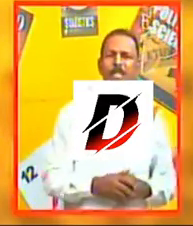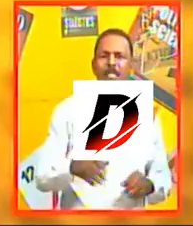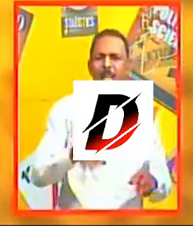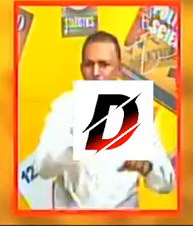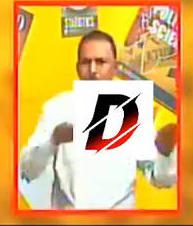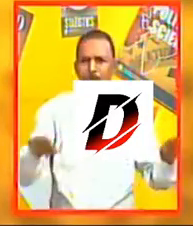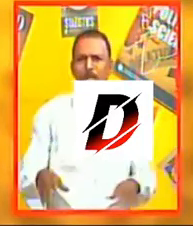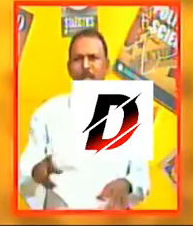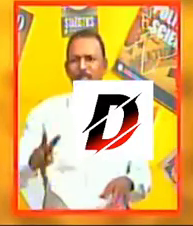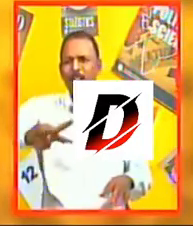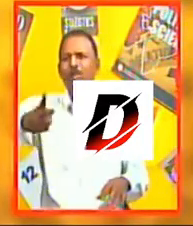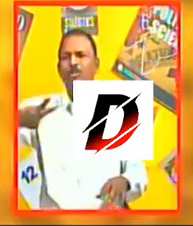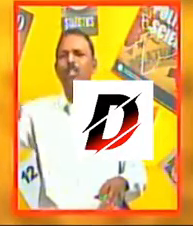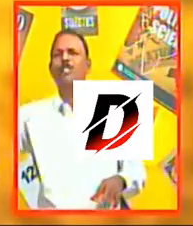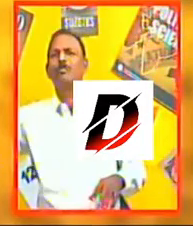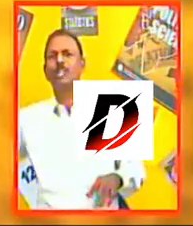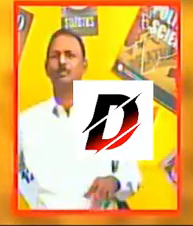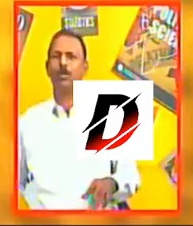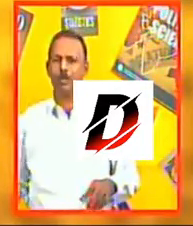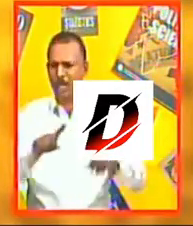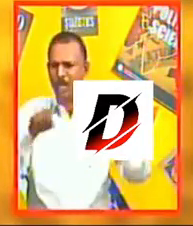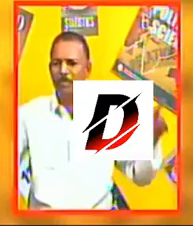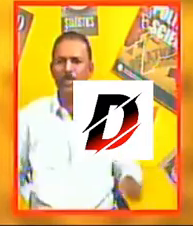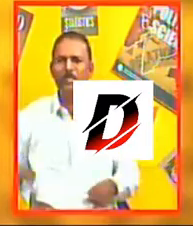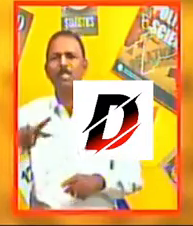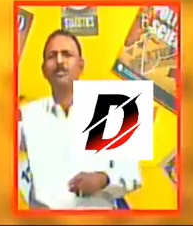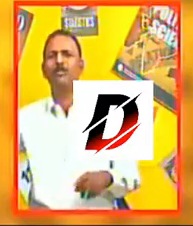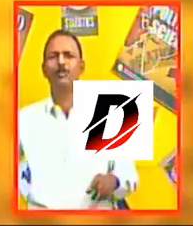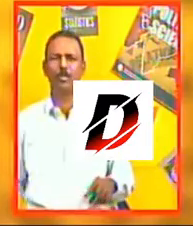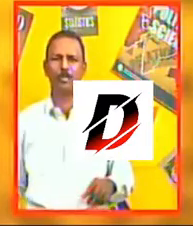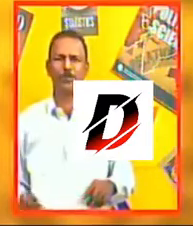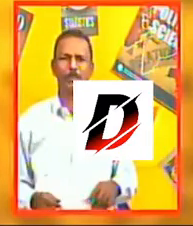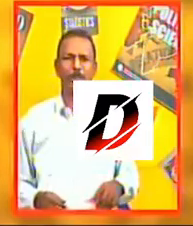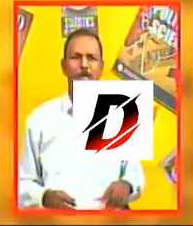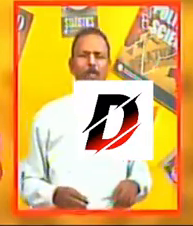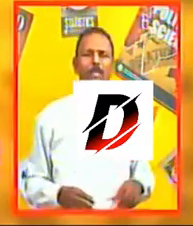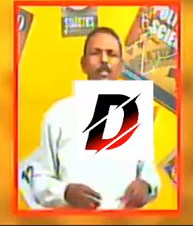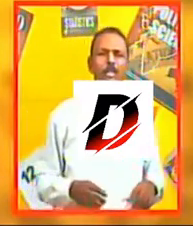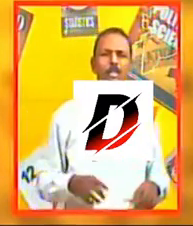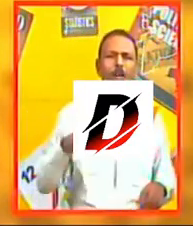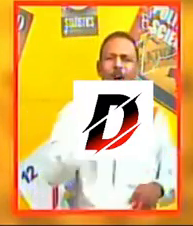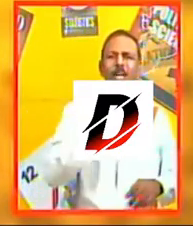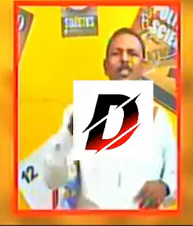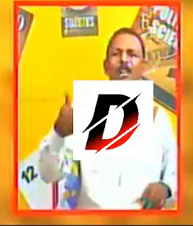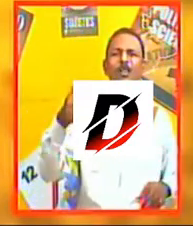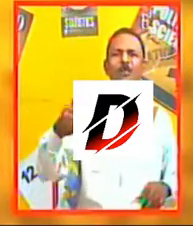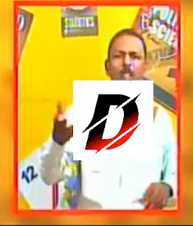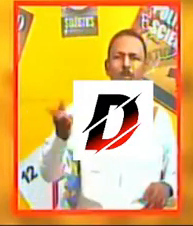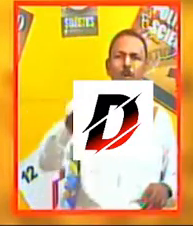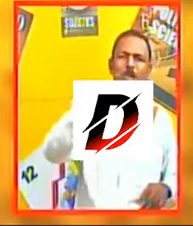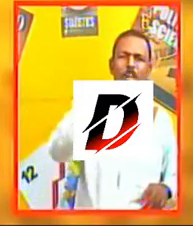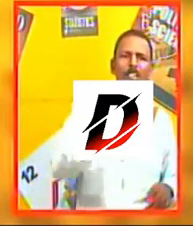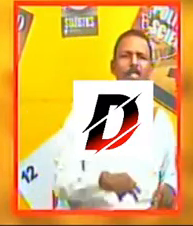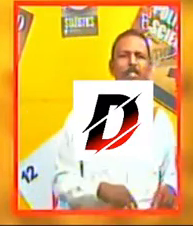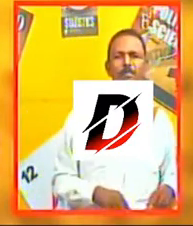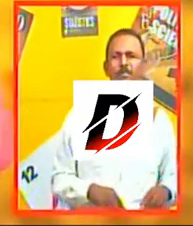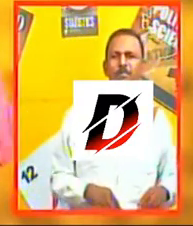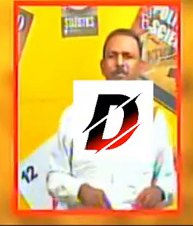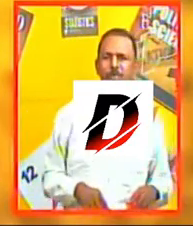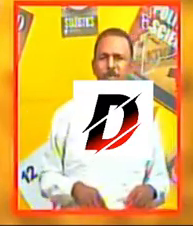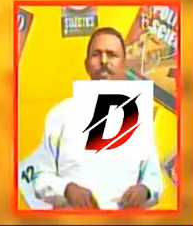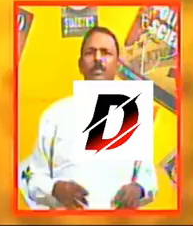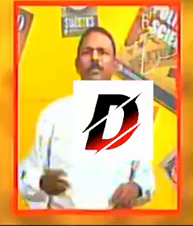இருப்பதனால் நிலத்தோற்றங்கள் வேறுபட்டு காணப்படுவதால் வெப்பநிலையாக இருக்கட்டும் அல்லது அதனுடைய காலநிலையாக மாறுகின்ற விகிதம்